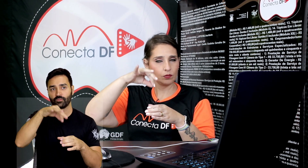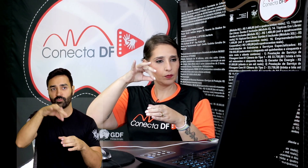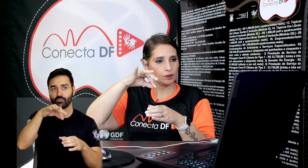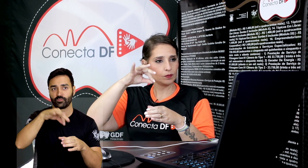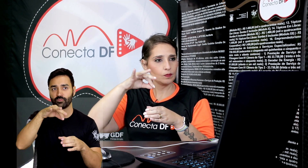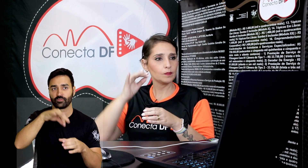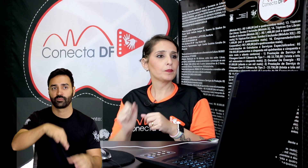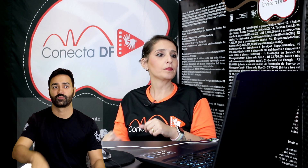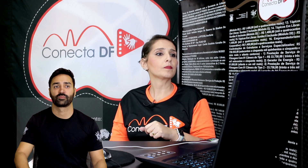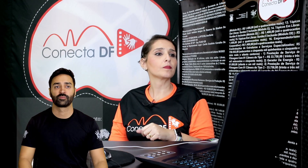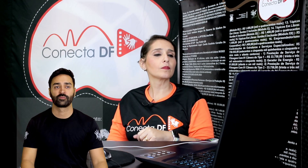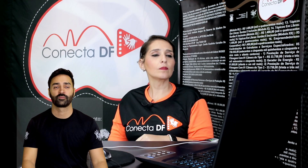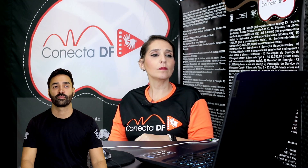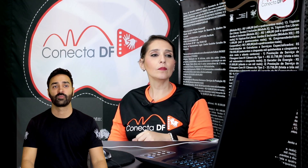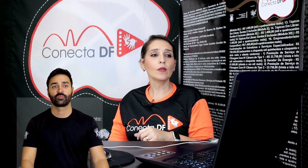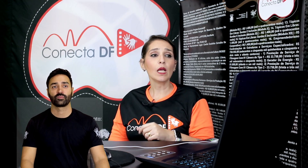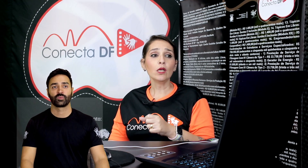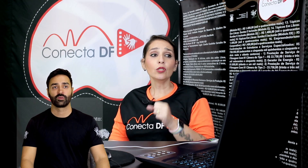copinho.